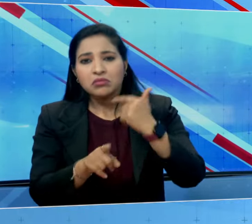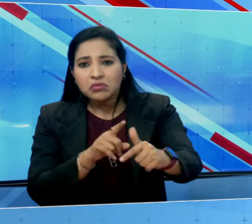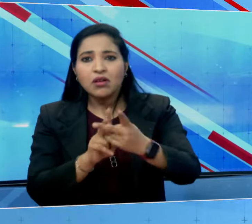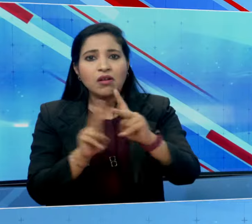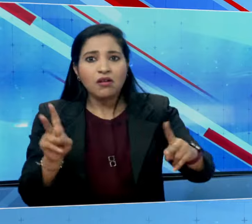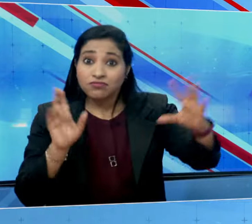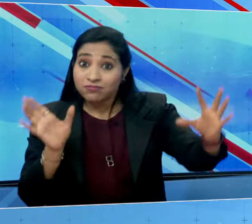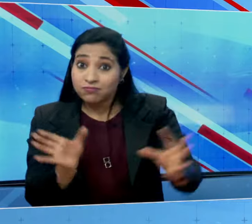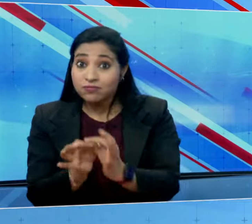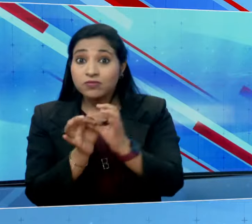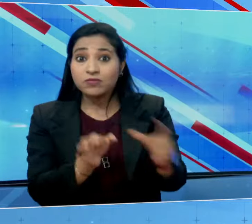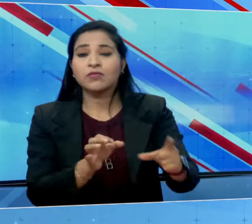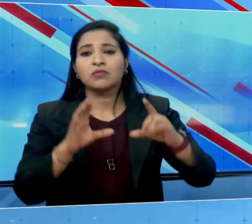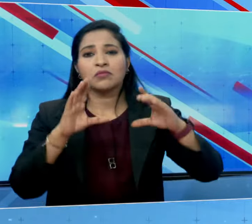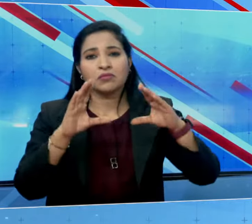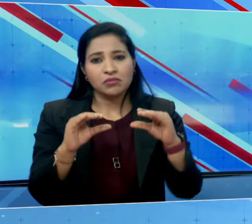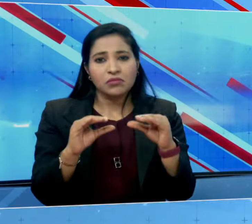से